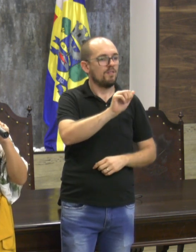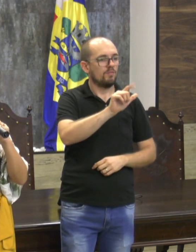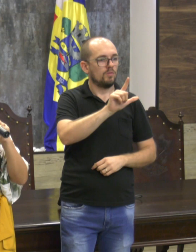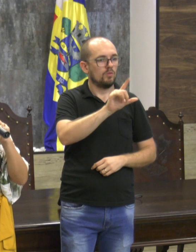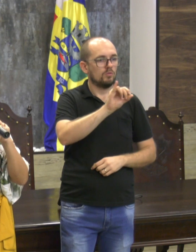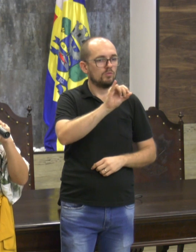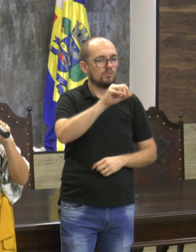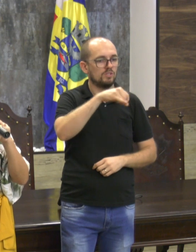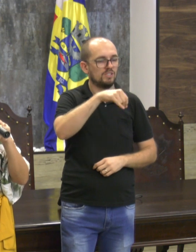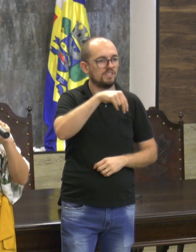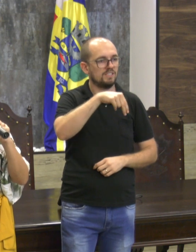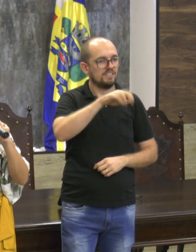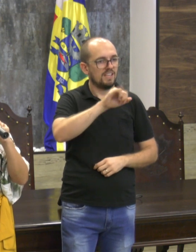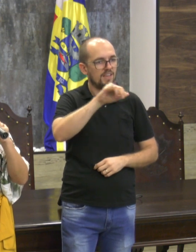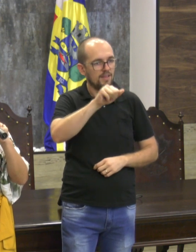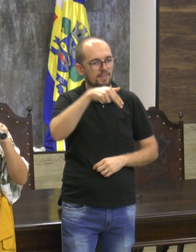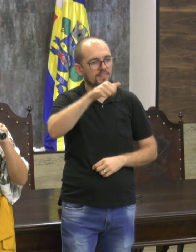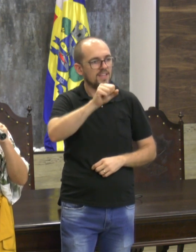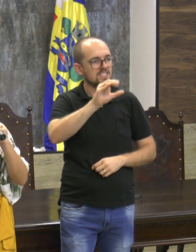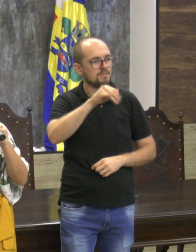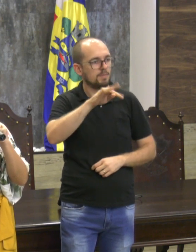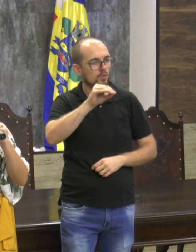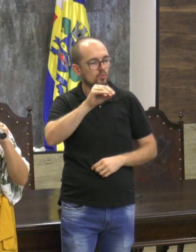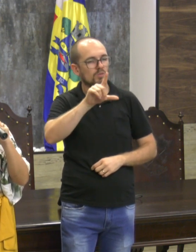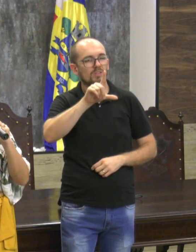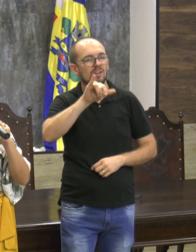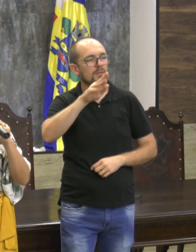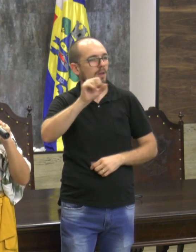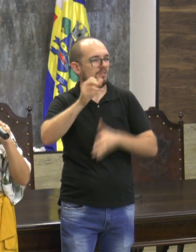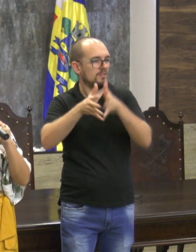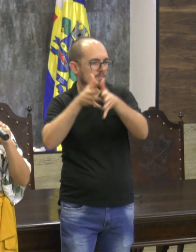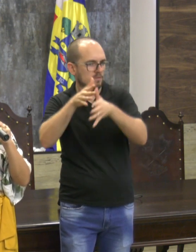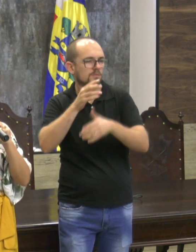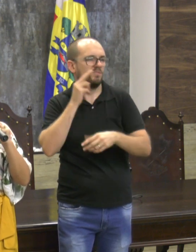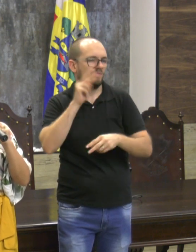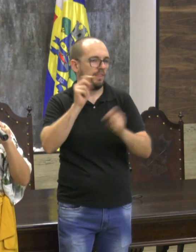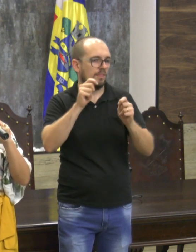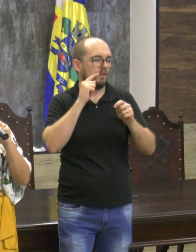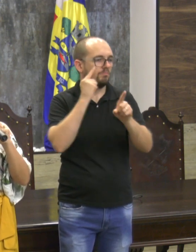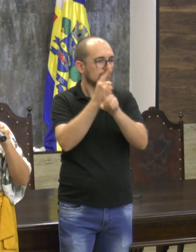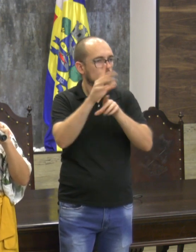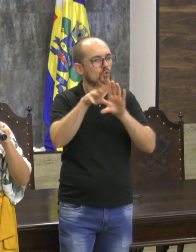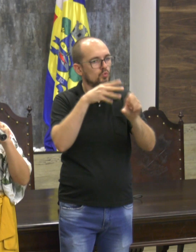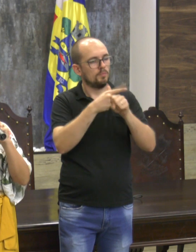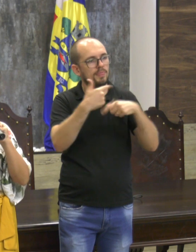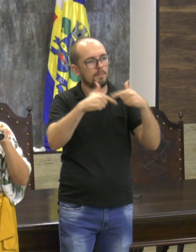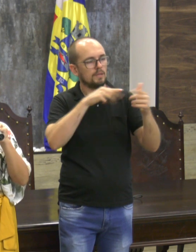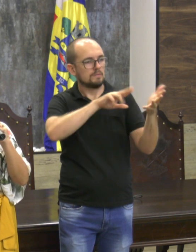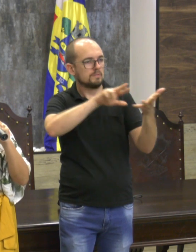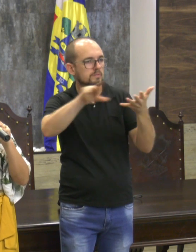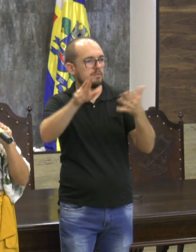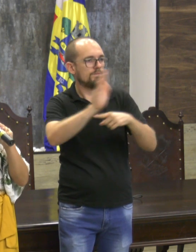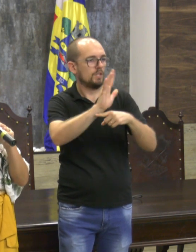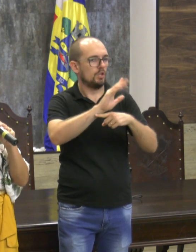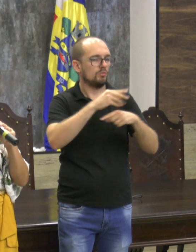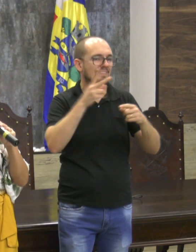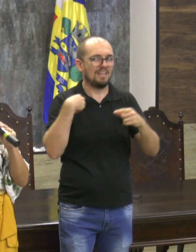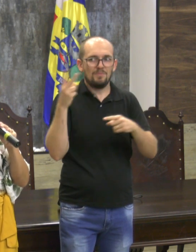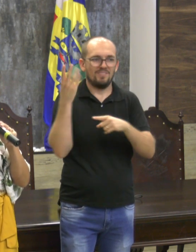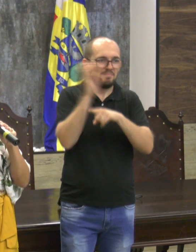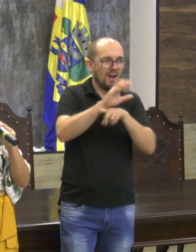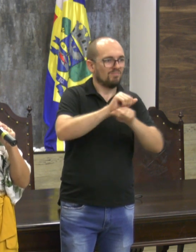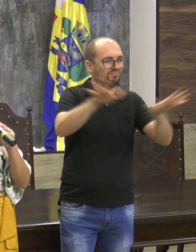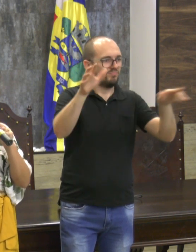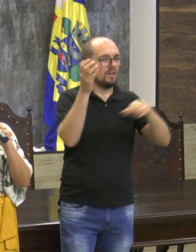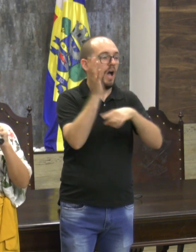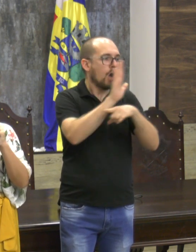Nascimento Libras, tá? Dá para ver alguns trabalhos que a gente fez com o Gustavo, que a gente lança também no canal, para compartilhar, para poder ajudar